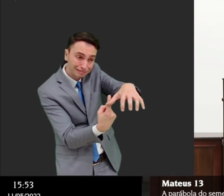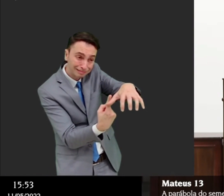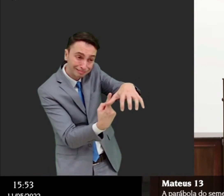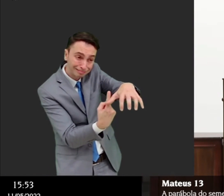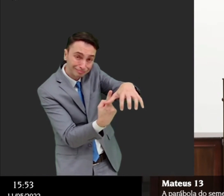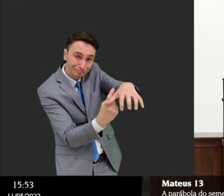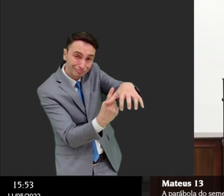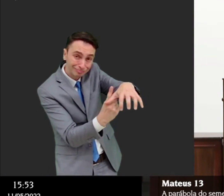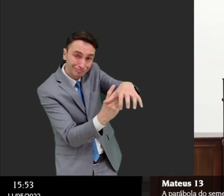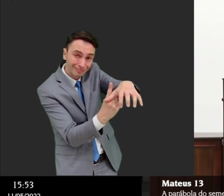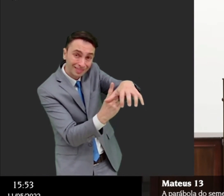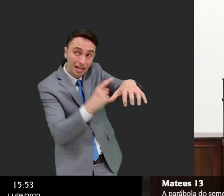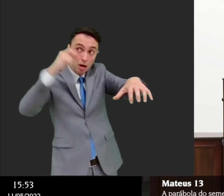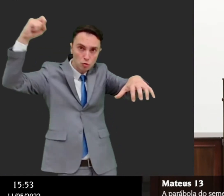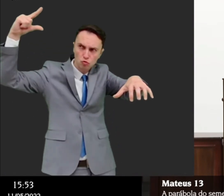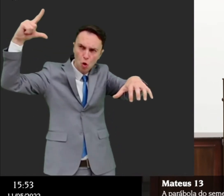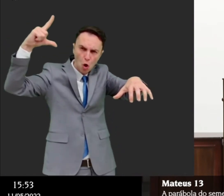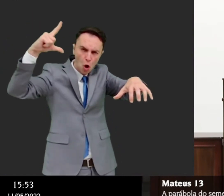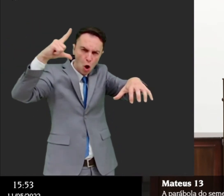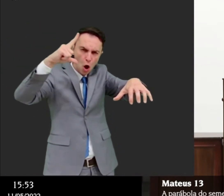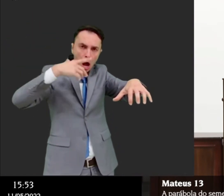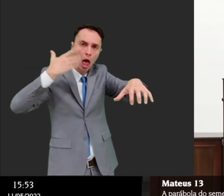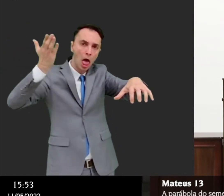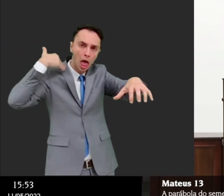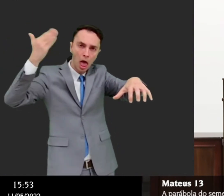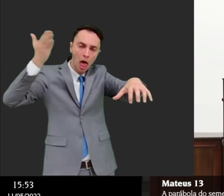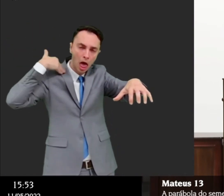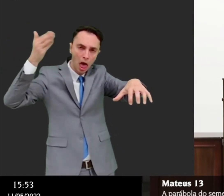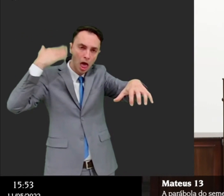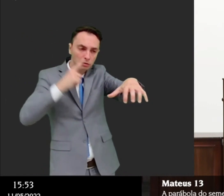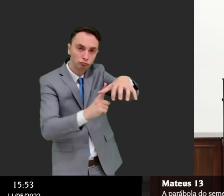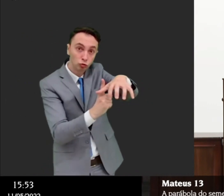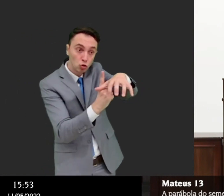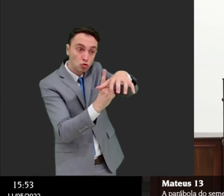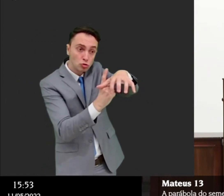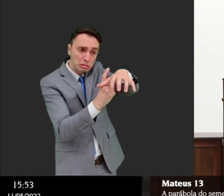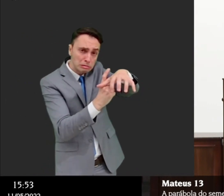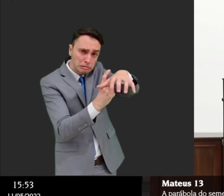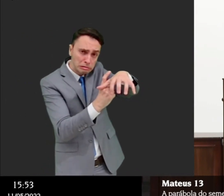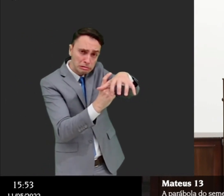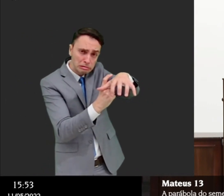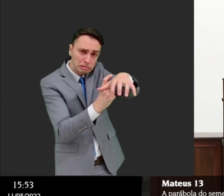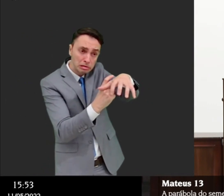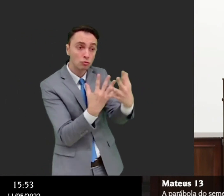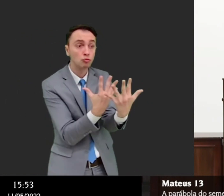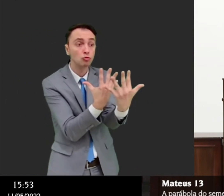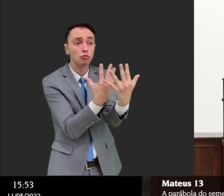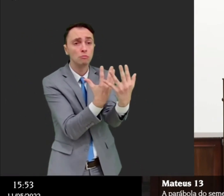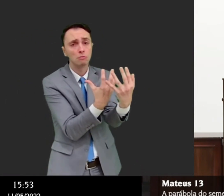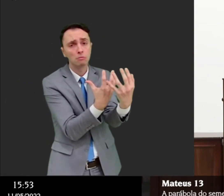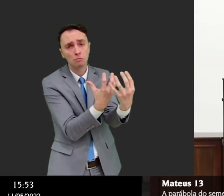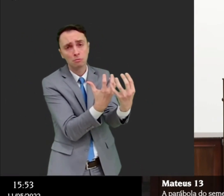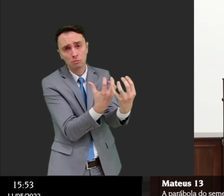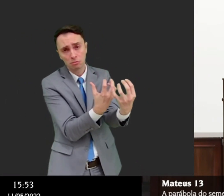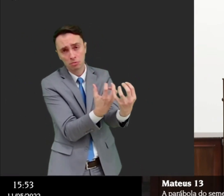dia, castigo das horas adversas e os problemas que vêm naturalmente na vida de cada